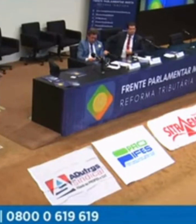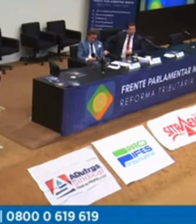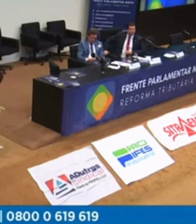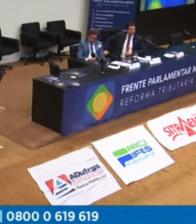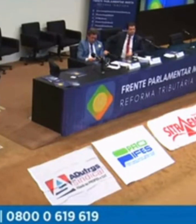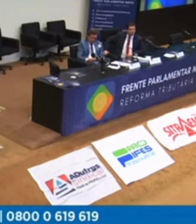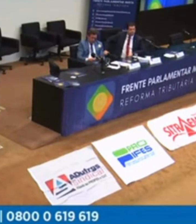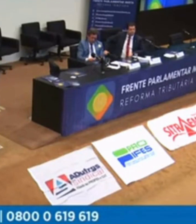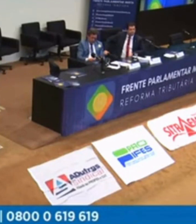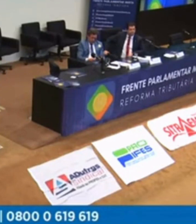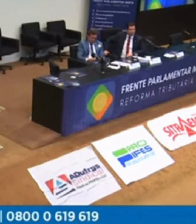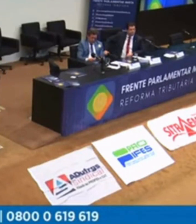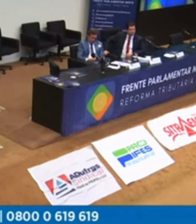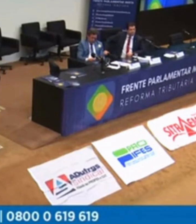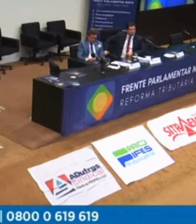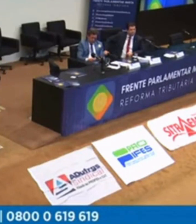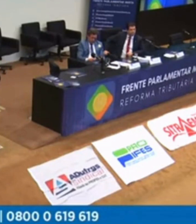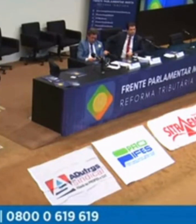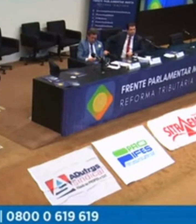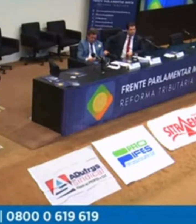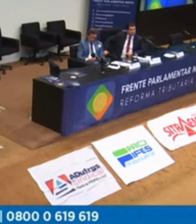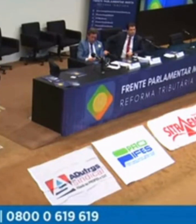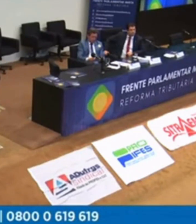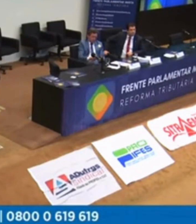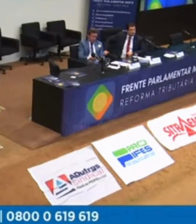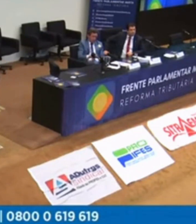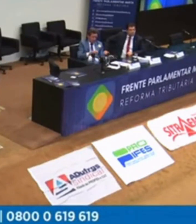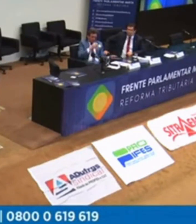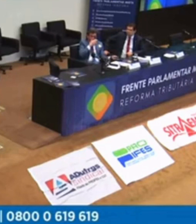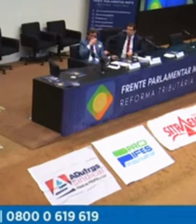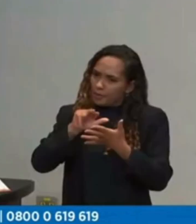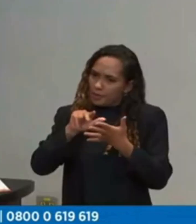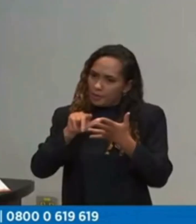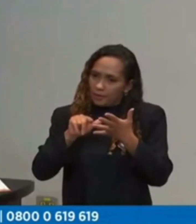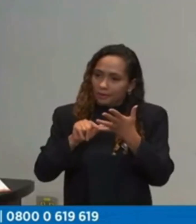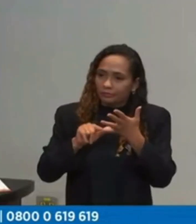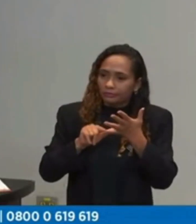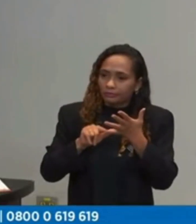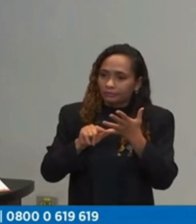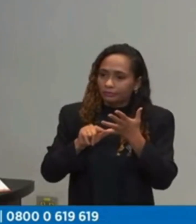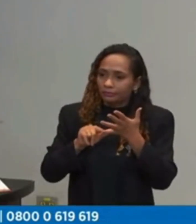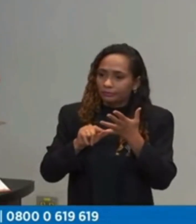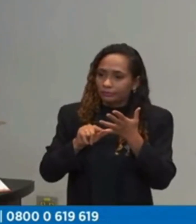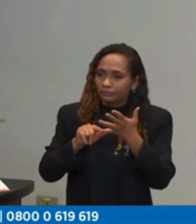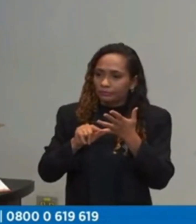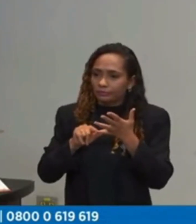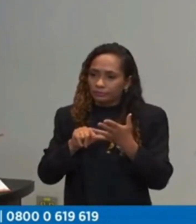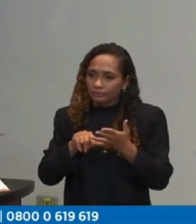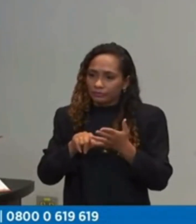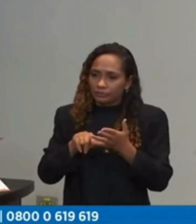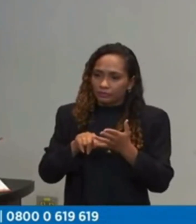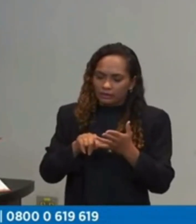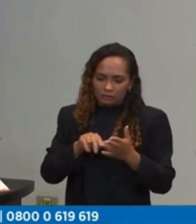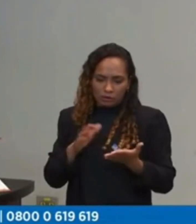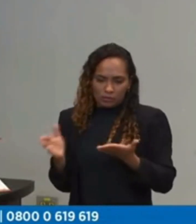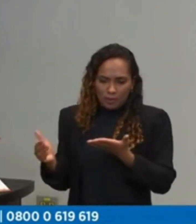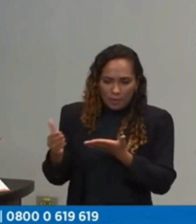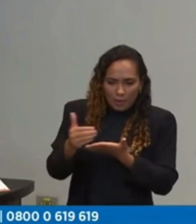proíba qualquer tipo de cessão de fluxo de